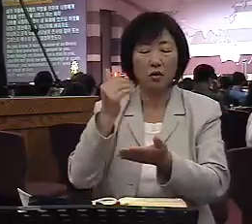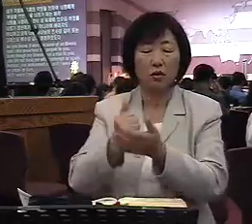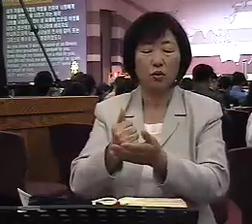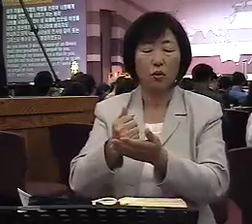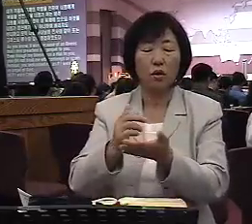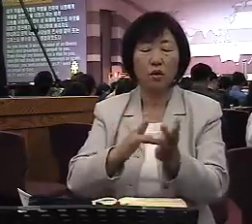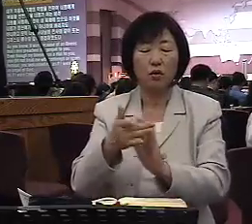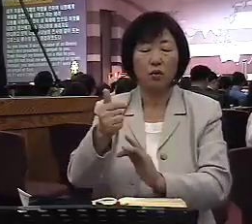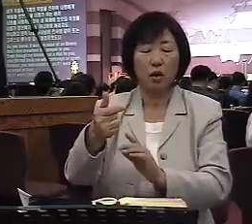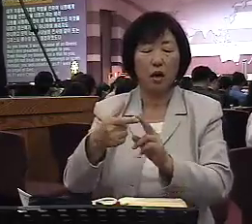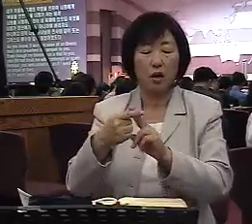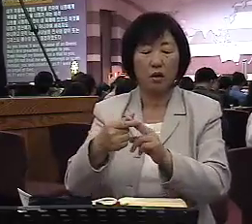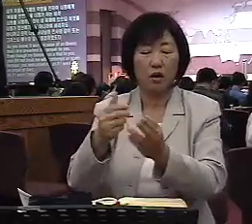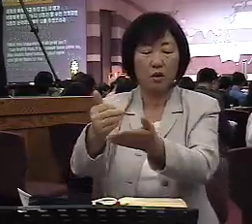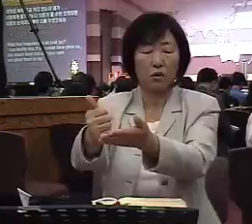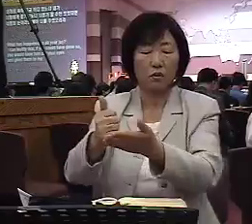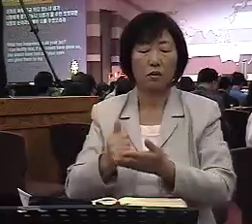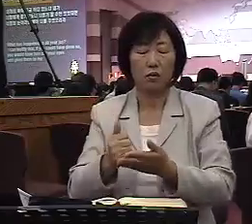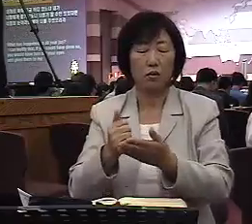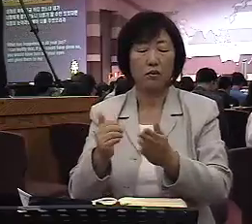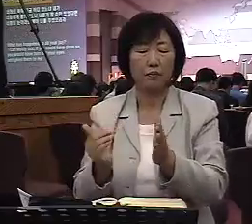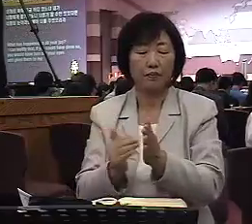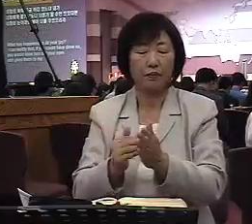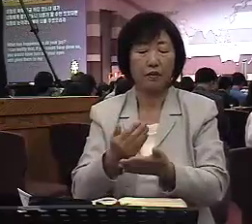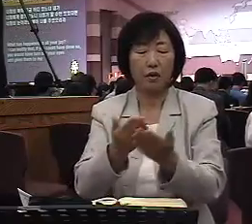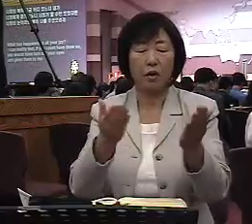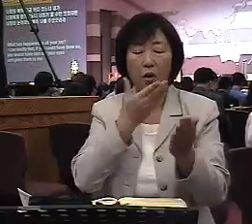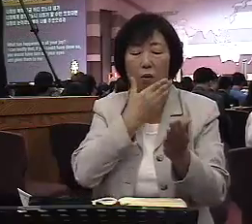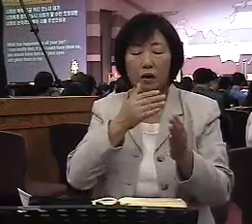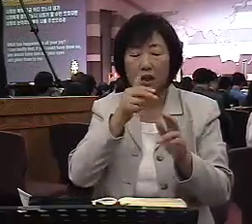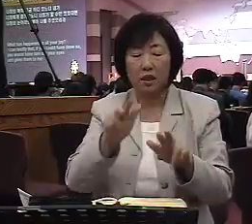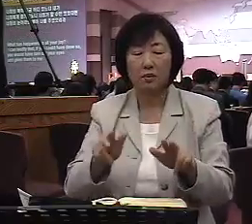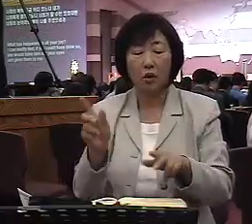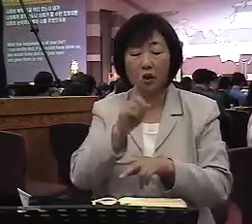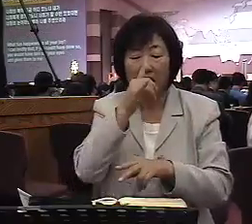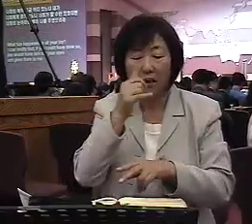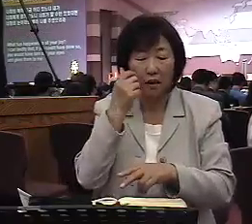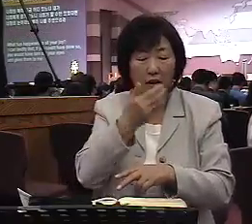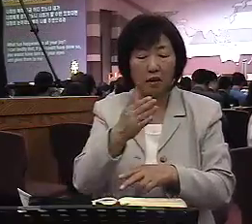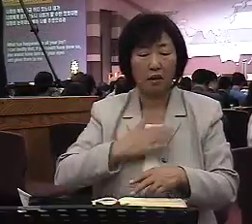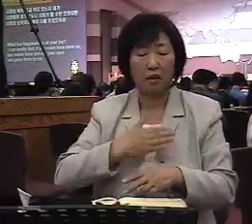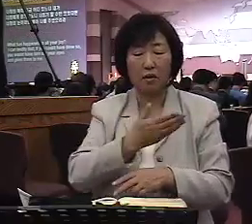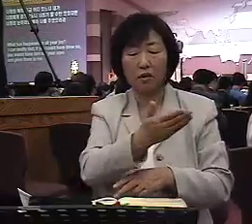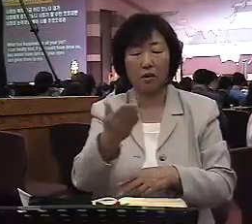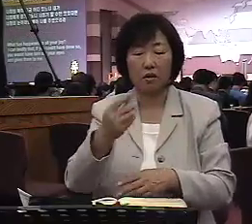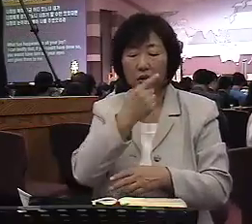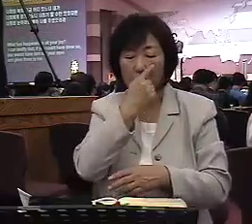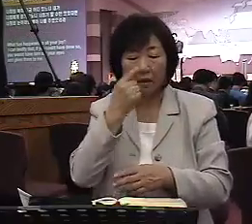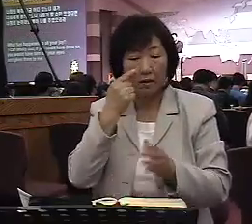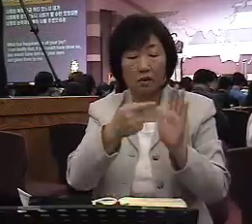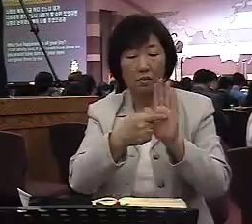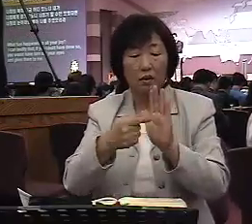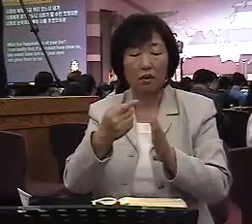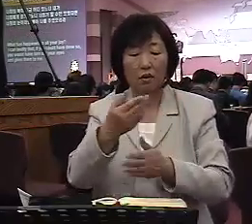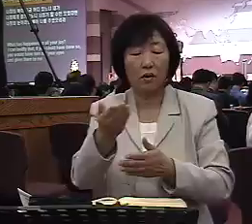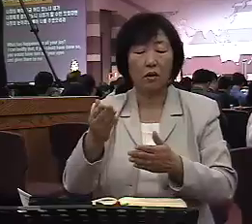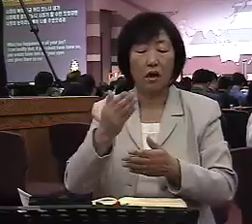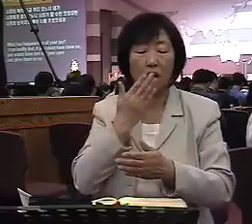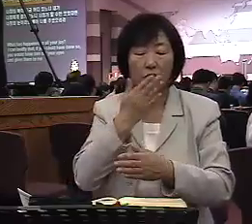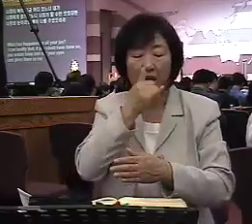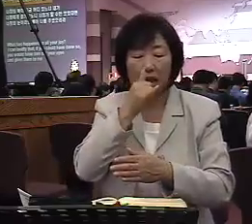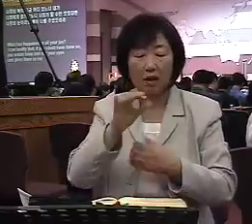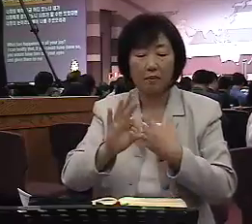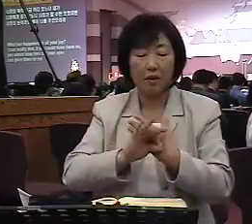그리스도 예수와 같이 영접하였도다. 너희의 복이 지금 어디 있느냐. 내가 너희에게 증거하노니 너희가 할